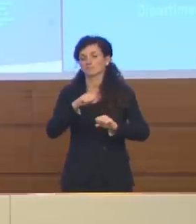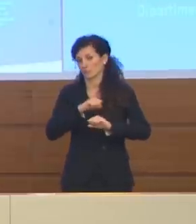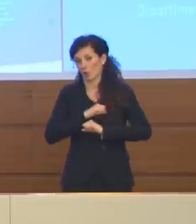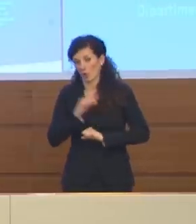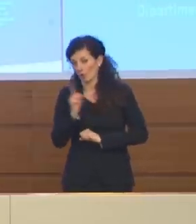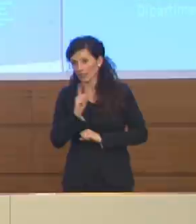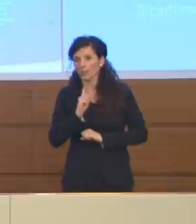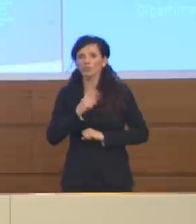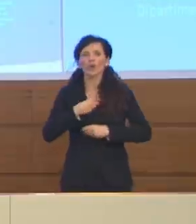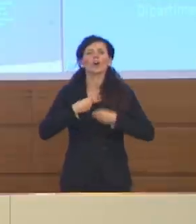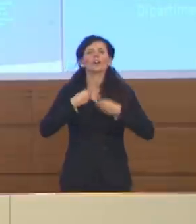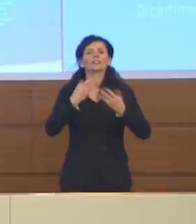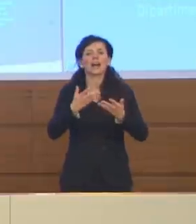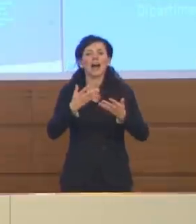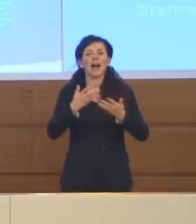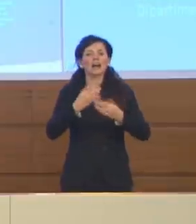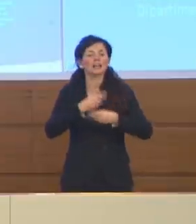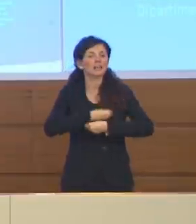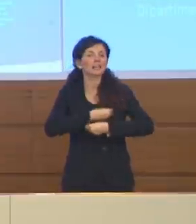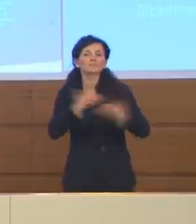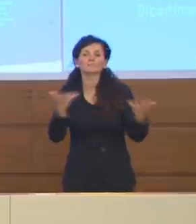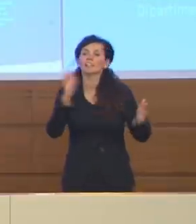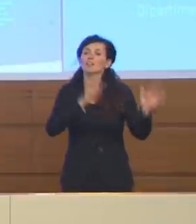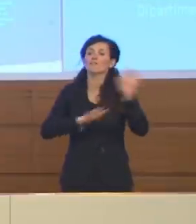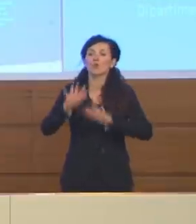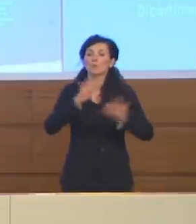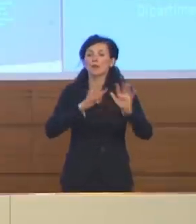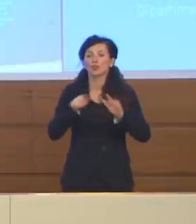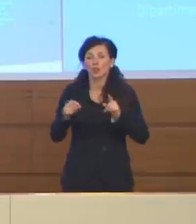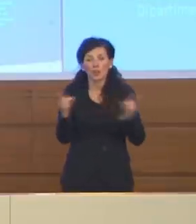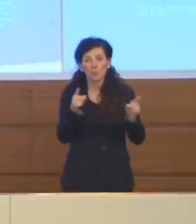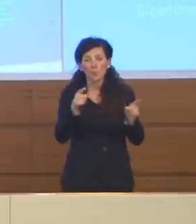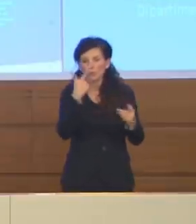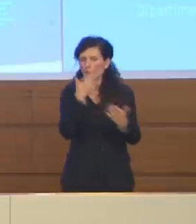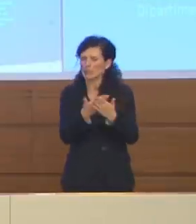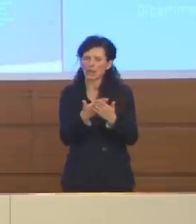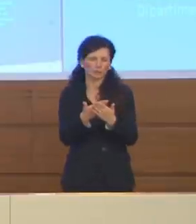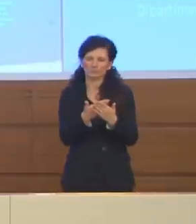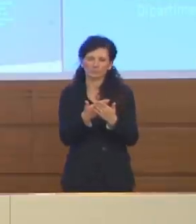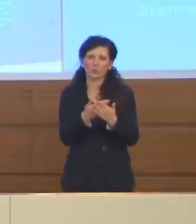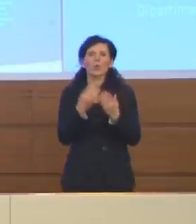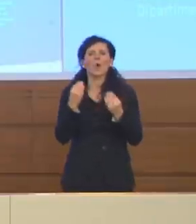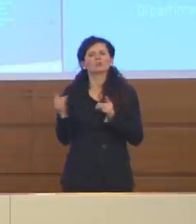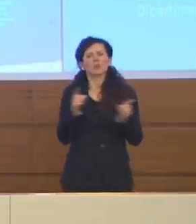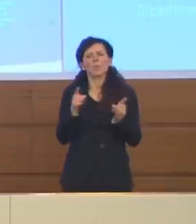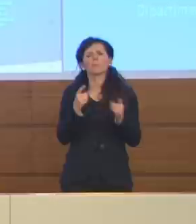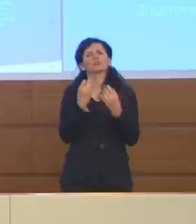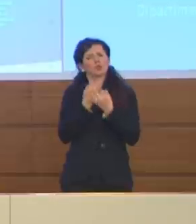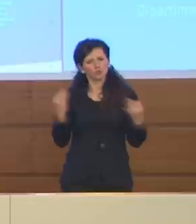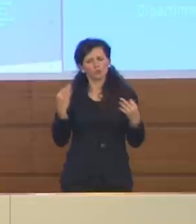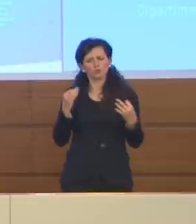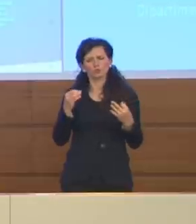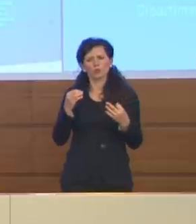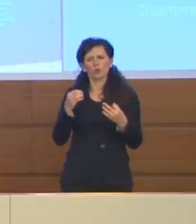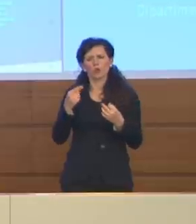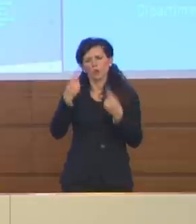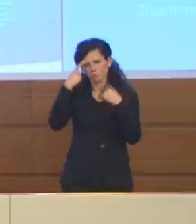cola ma quando sarà il momento lui parlerà per quanto riguarda la